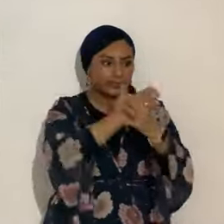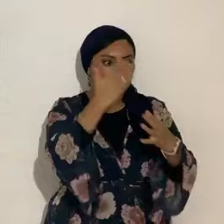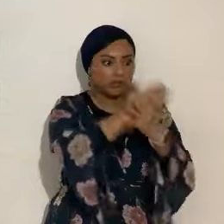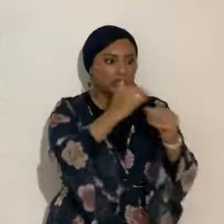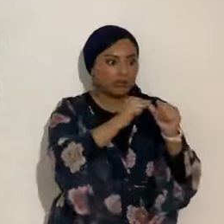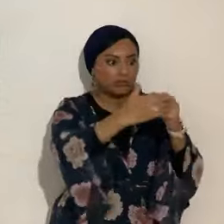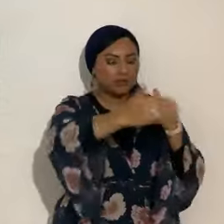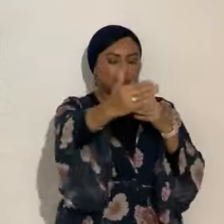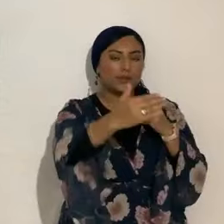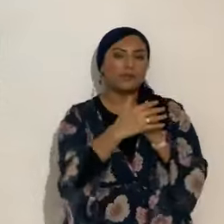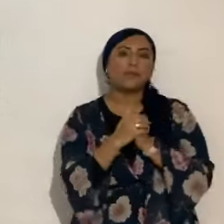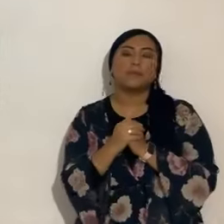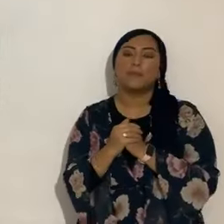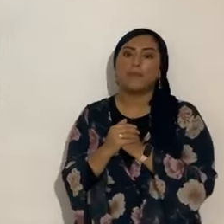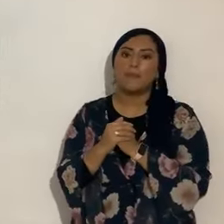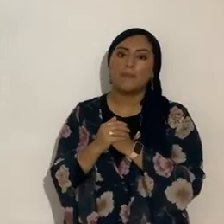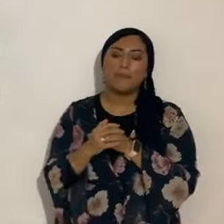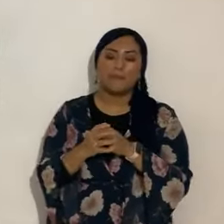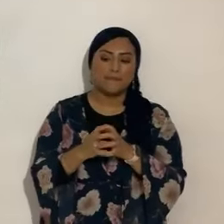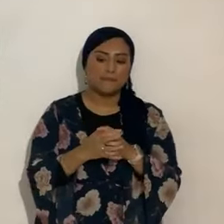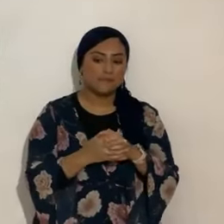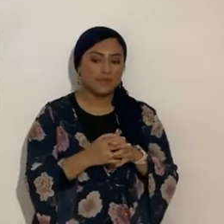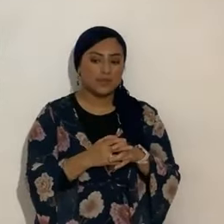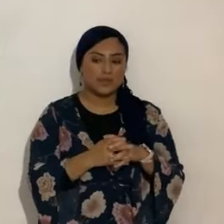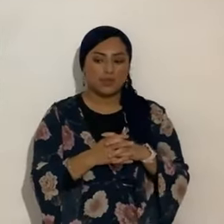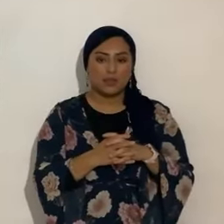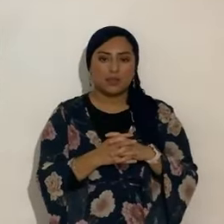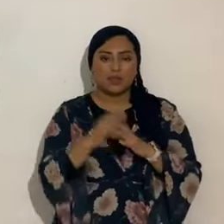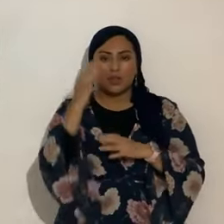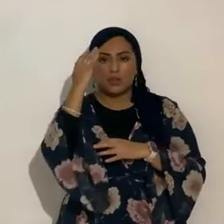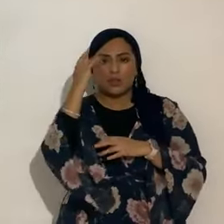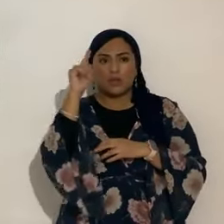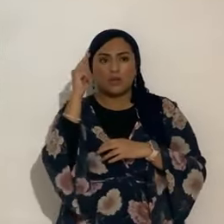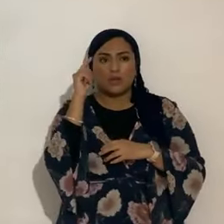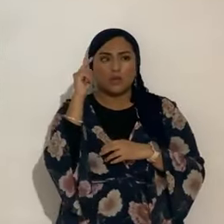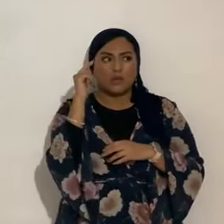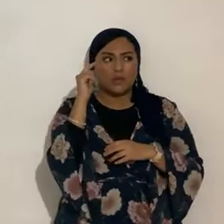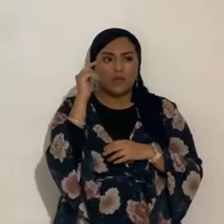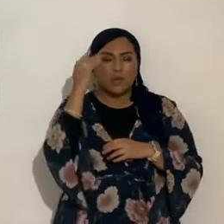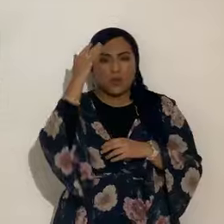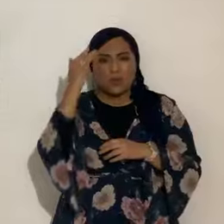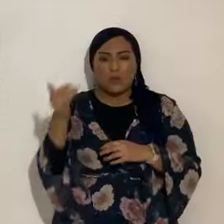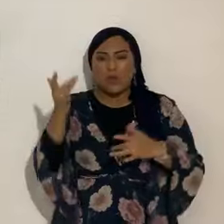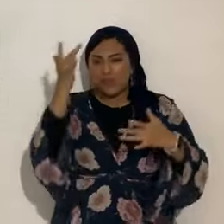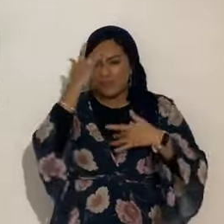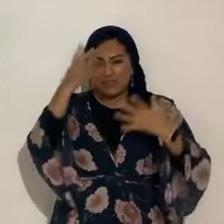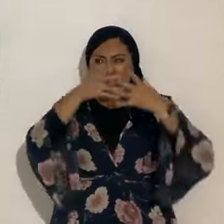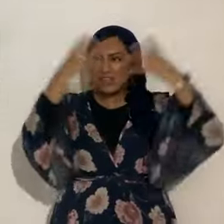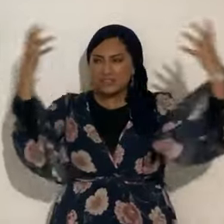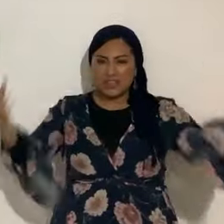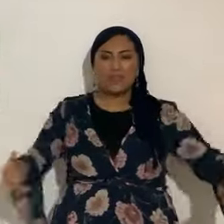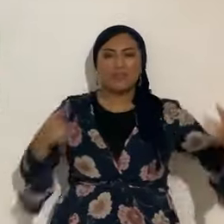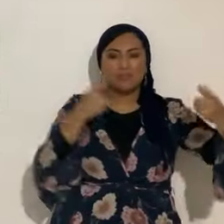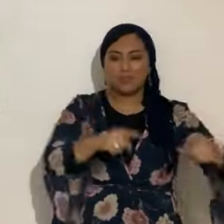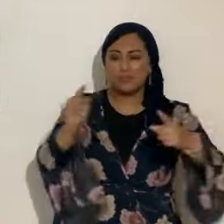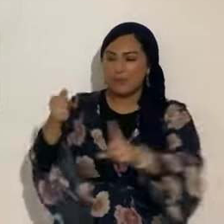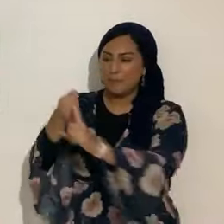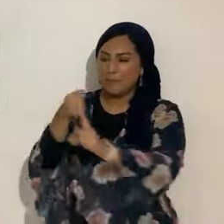La idea, hermanos, es que, ¿por qué por qué viene la diabetes y tantas otras